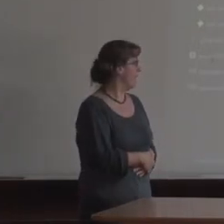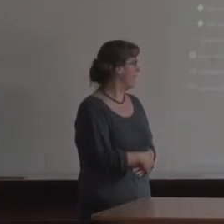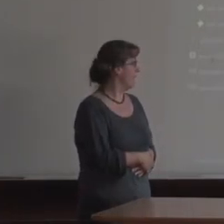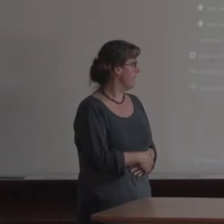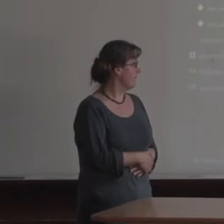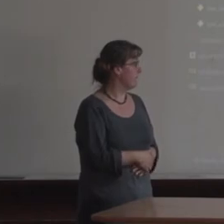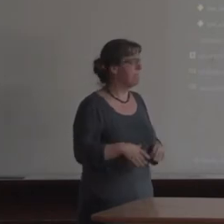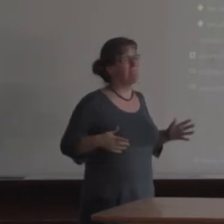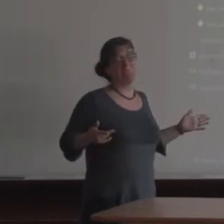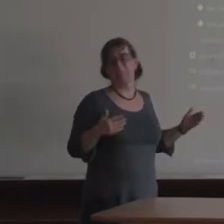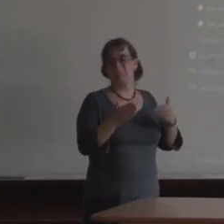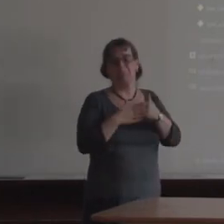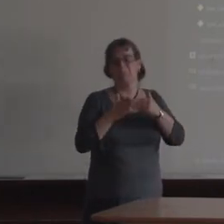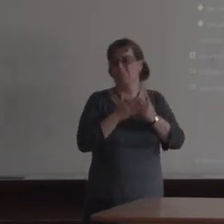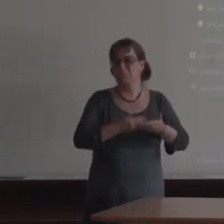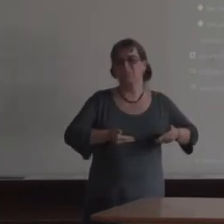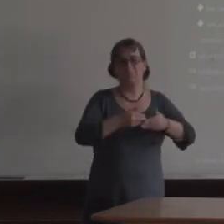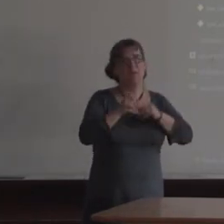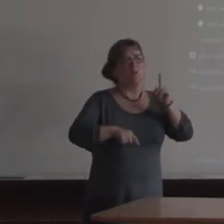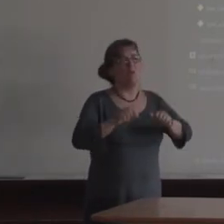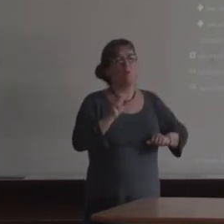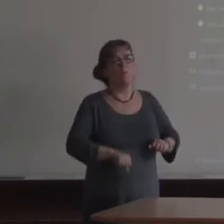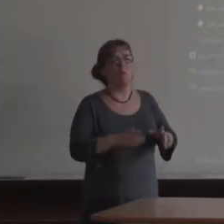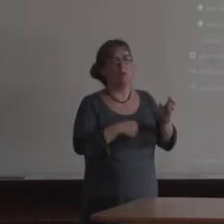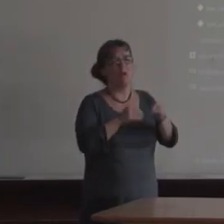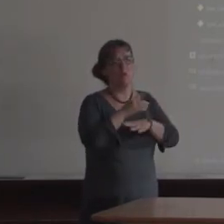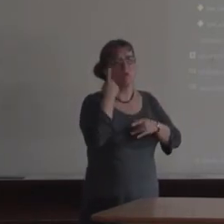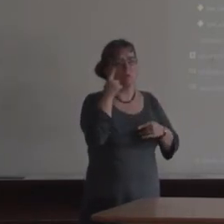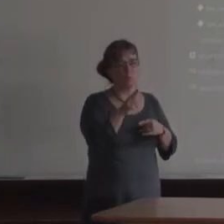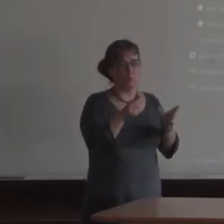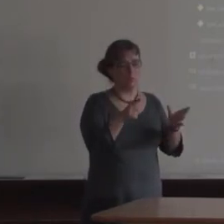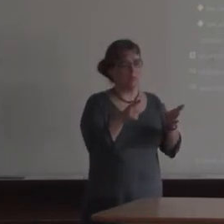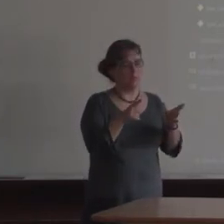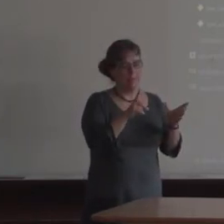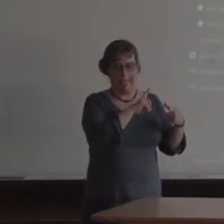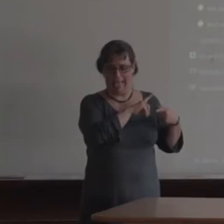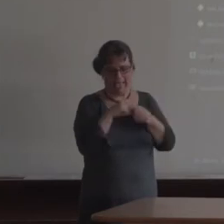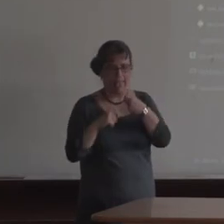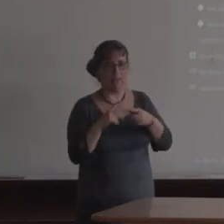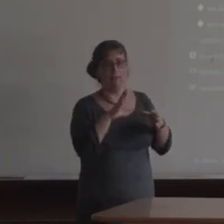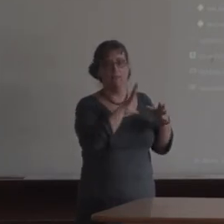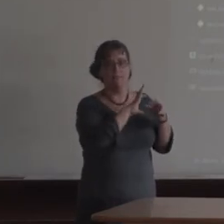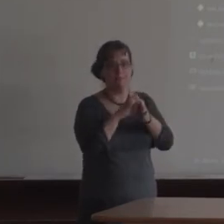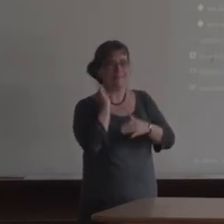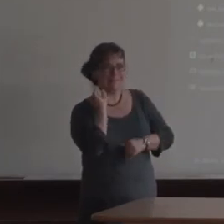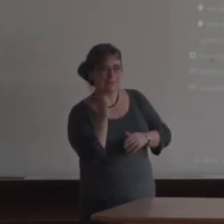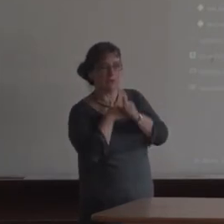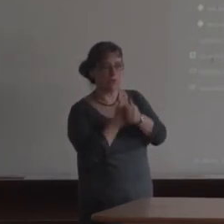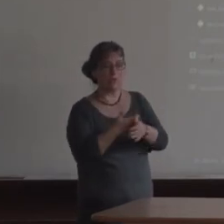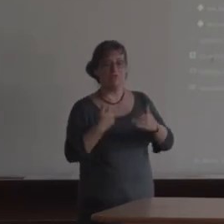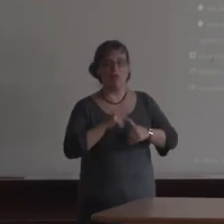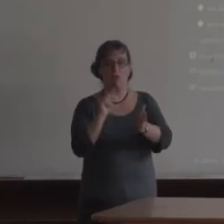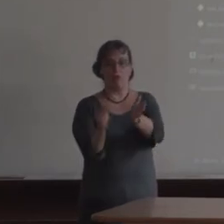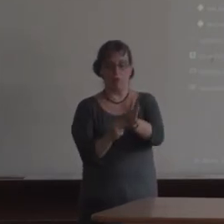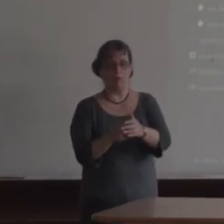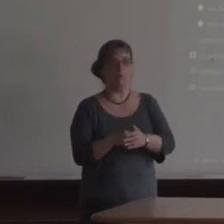veine, on peut vouloir faire des assertions sur des choses qui ont été loguées. Alors là, ce n'est pas en standard, mais il y a un plugin qui s'appelle